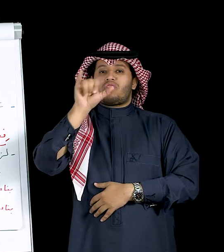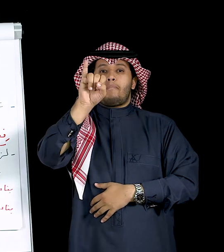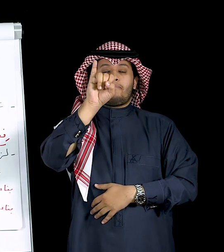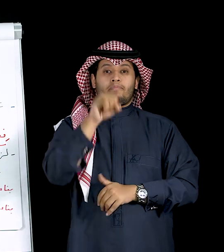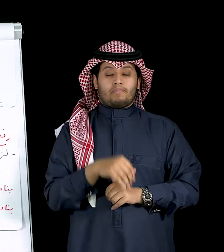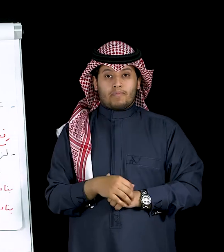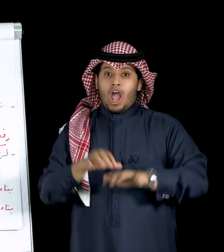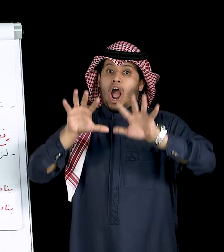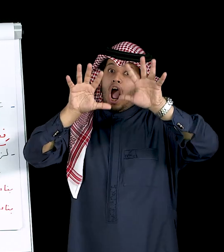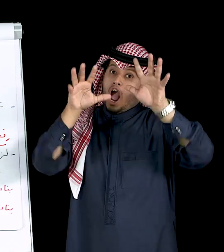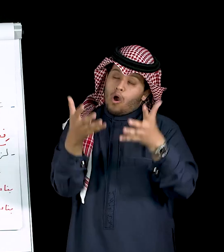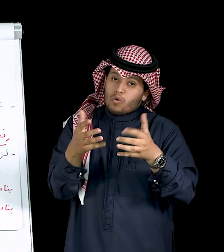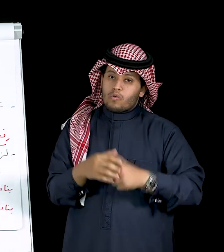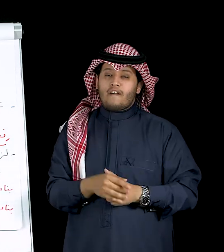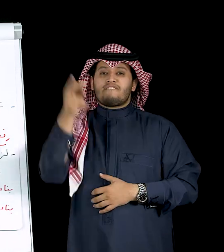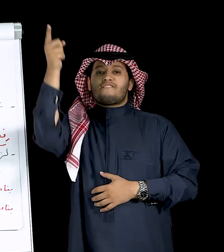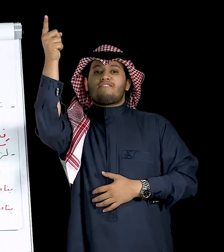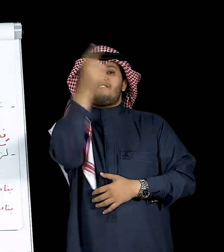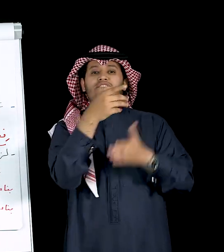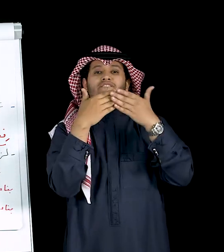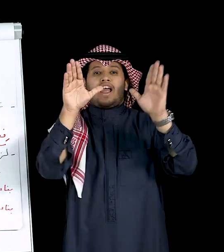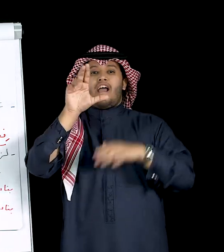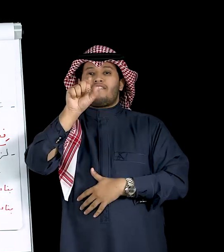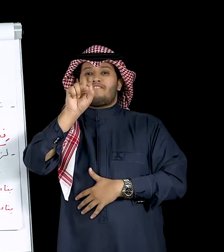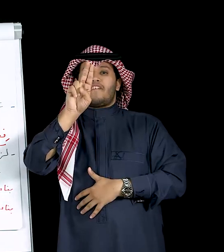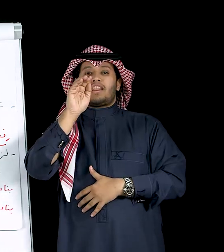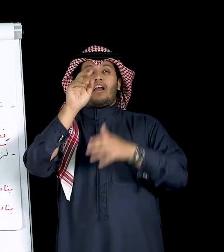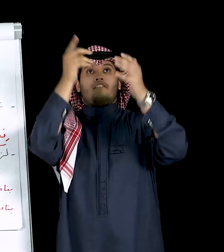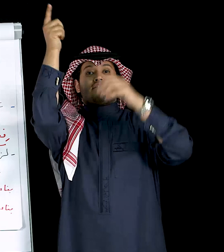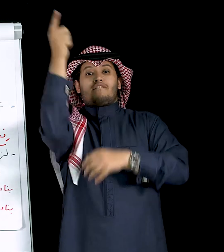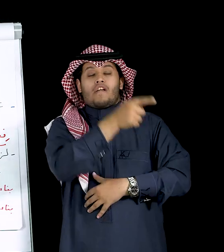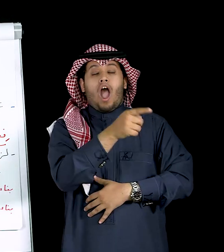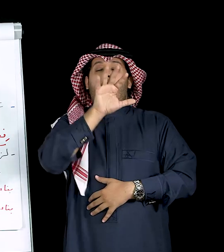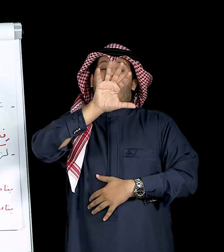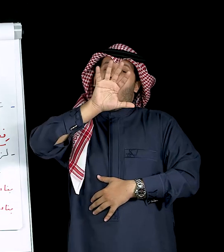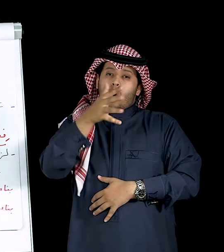أو بناء على الفتح أو بناء